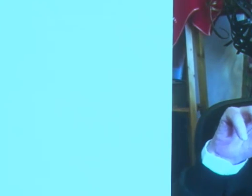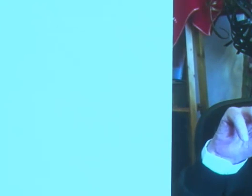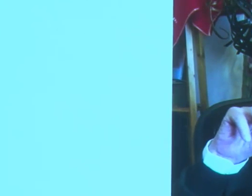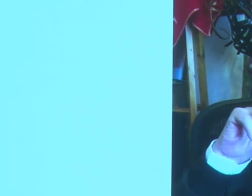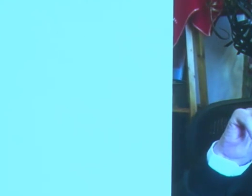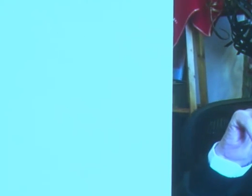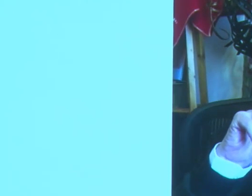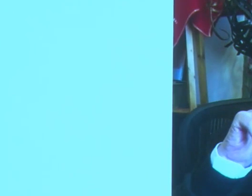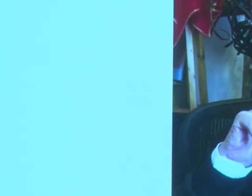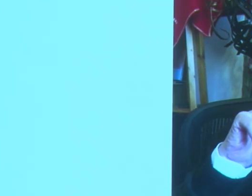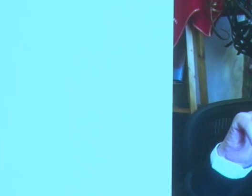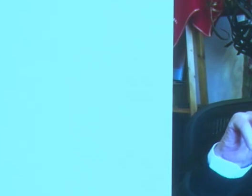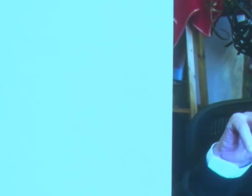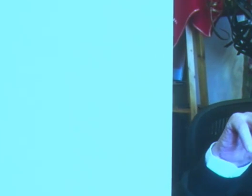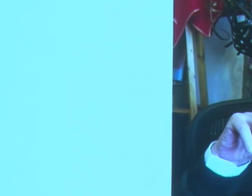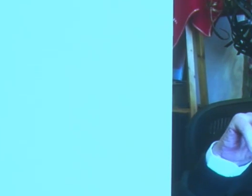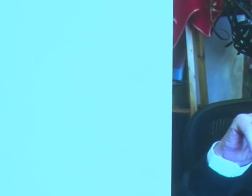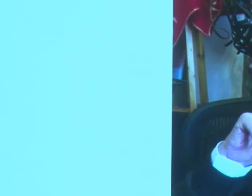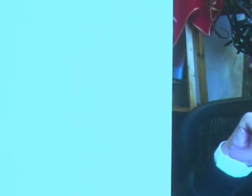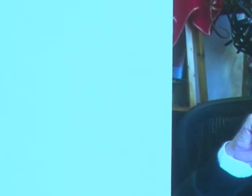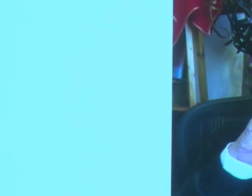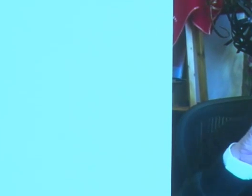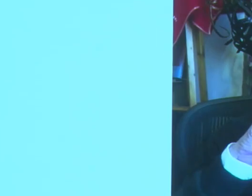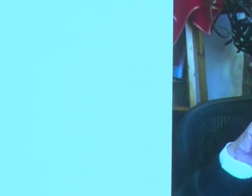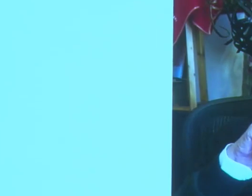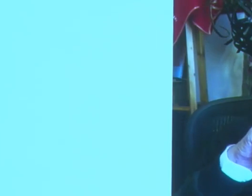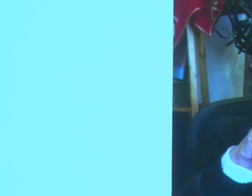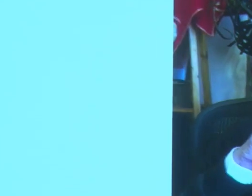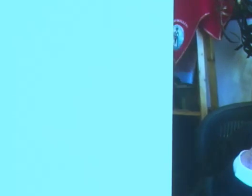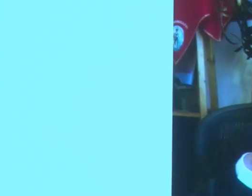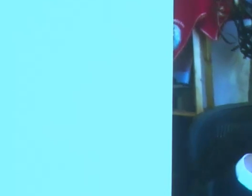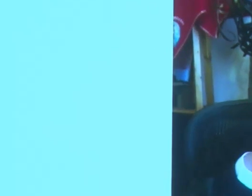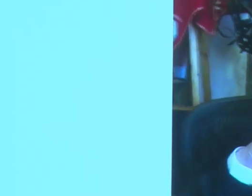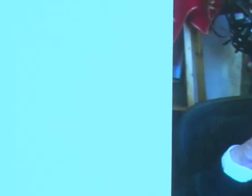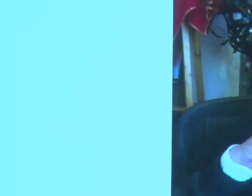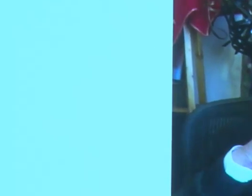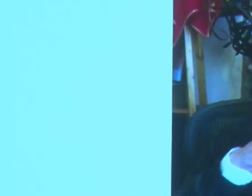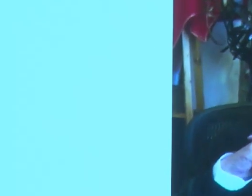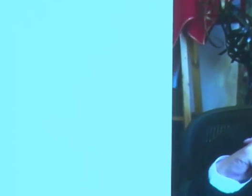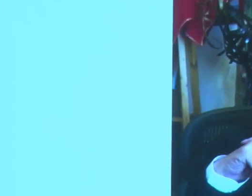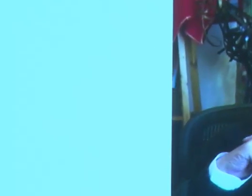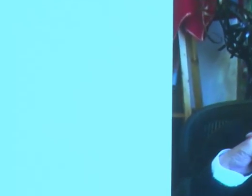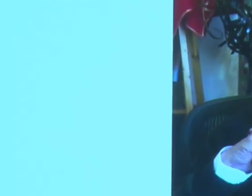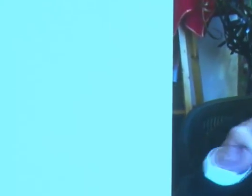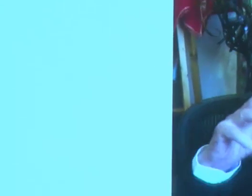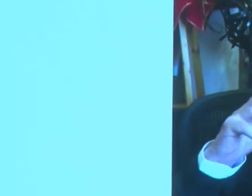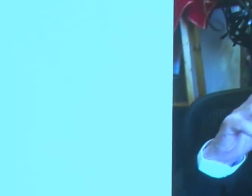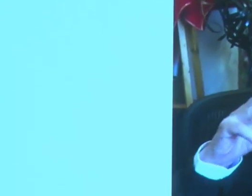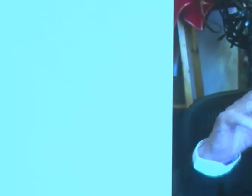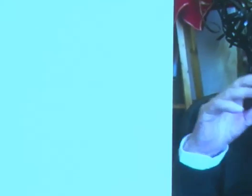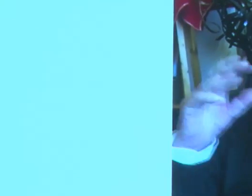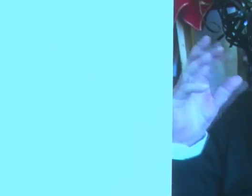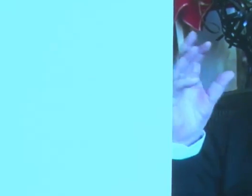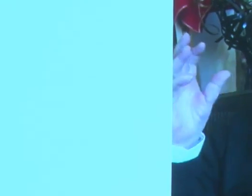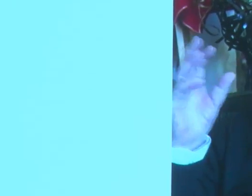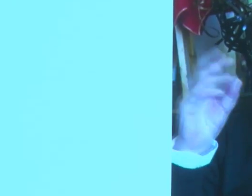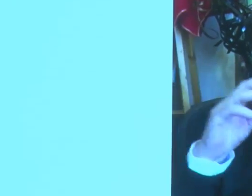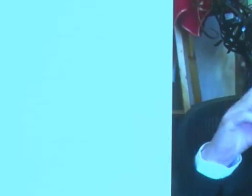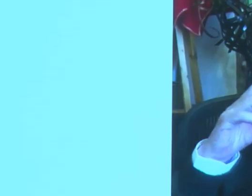era il fatto che pur essendo la gente tantissima c'era uno